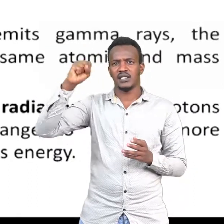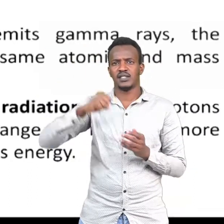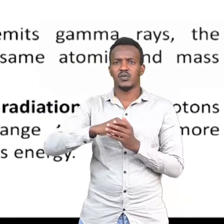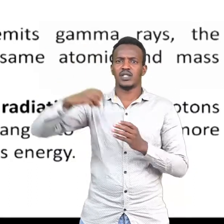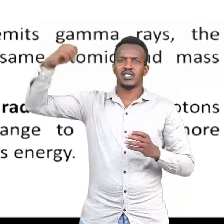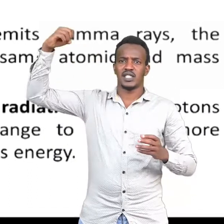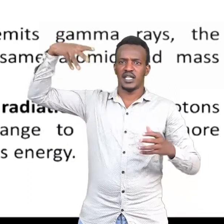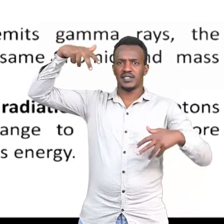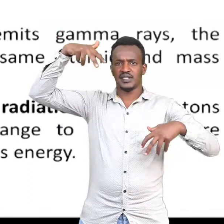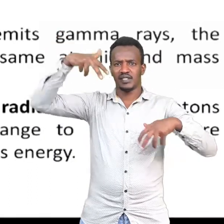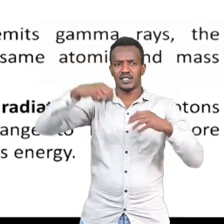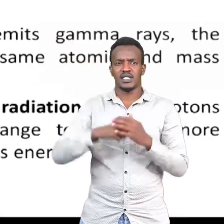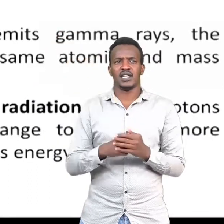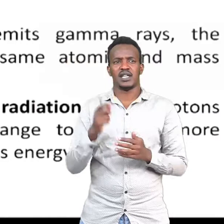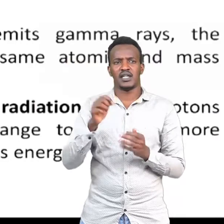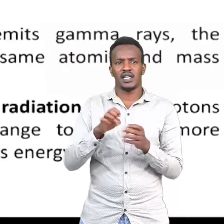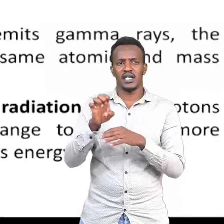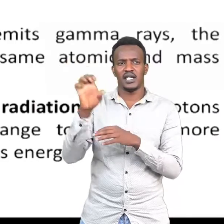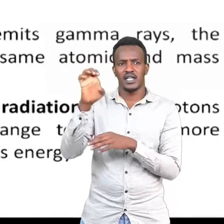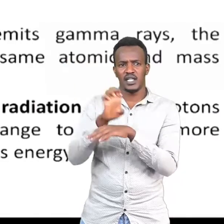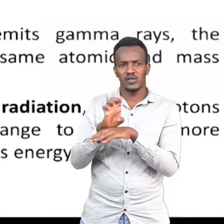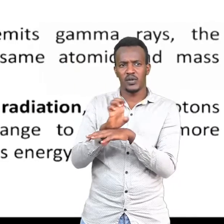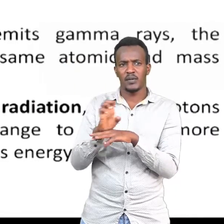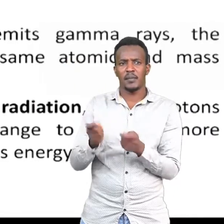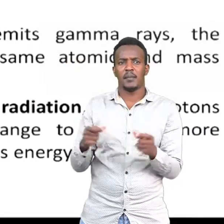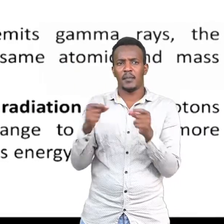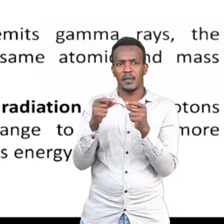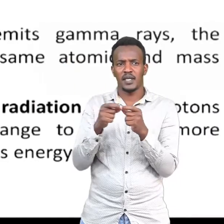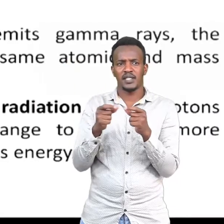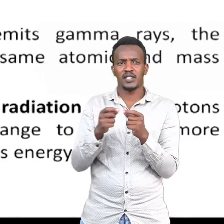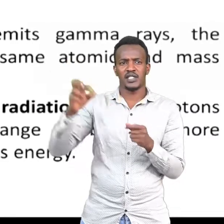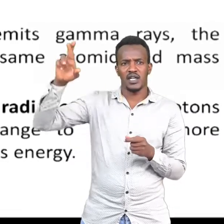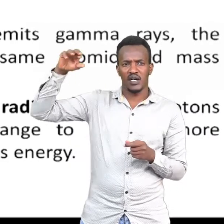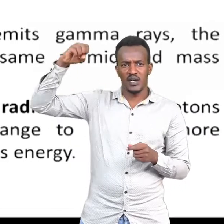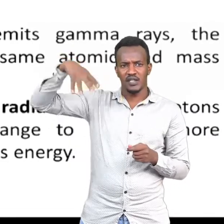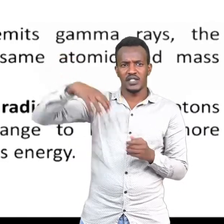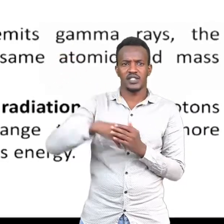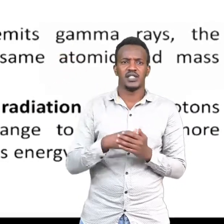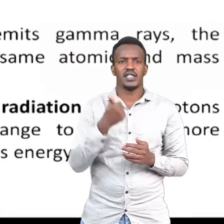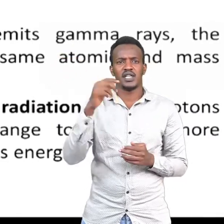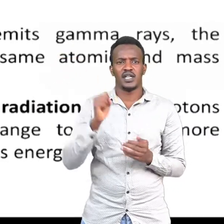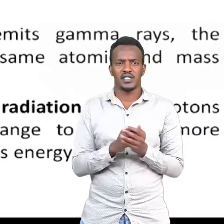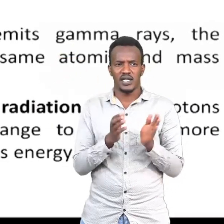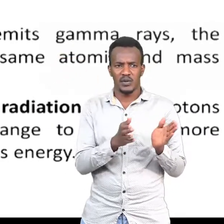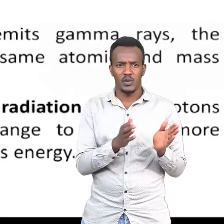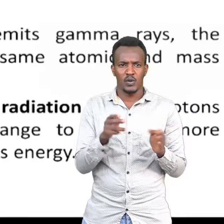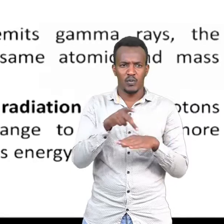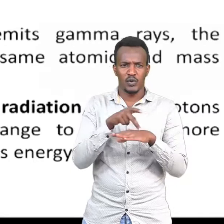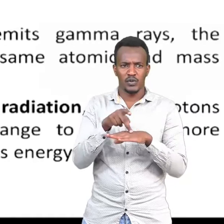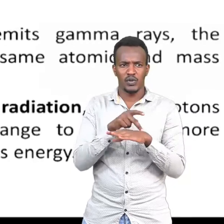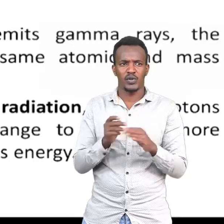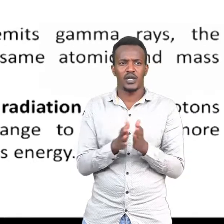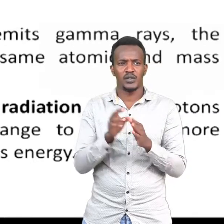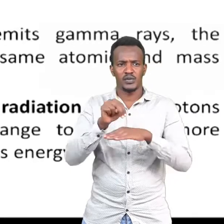radiation the electromagnetic radiation tahayna as the protons and neutrons rearrange waxa dib markaasi loo habeynayaa protonada iyo